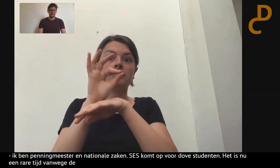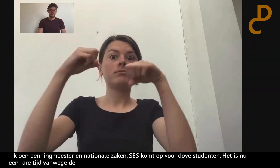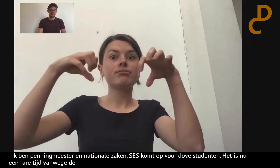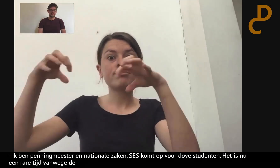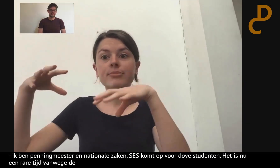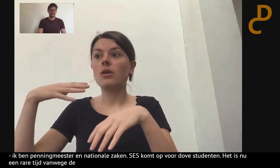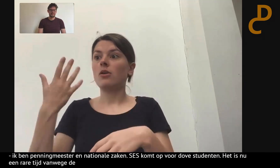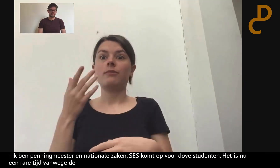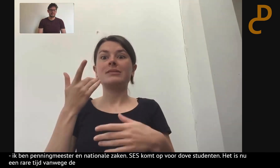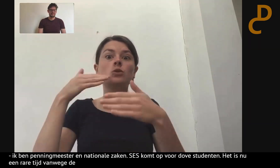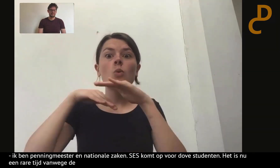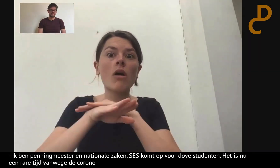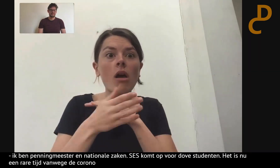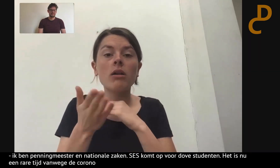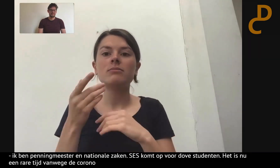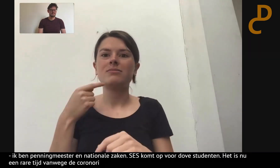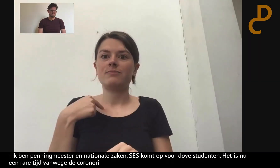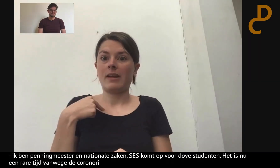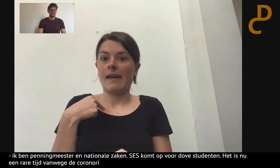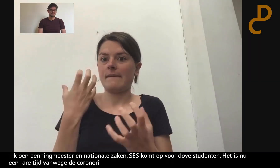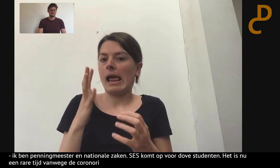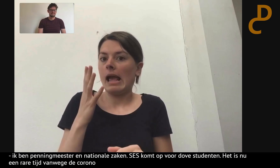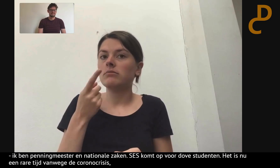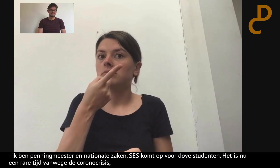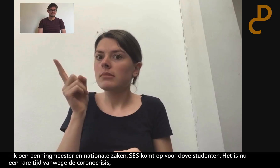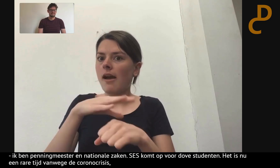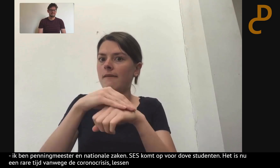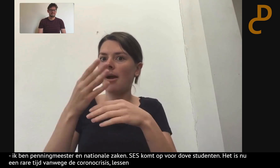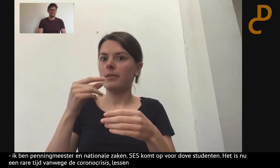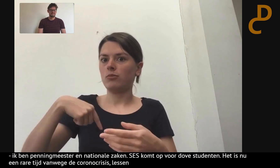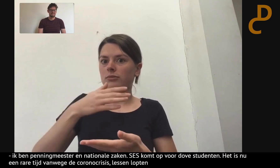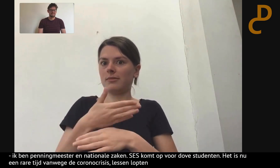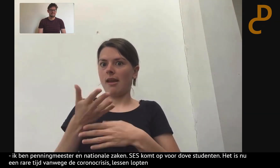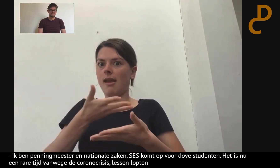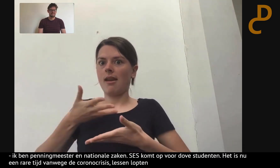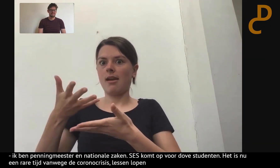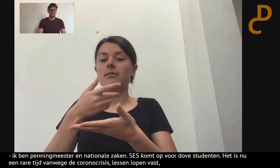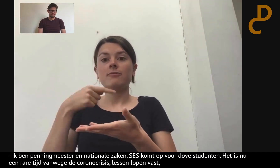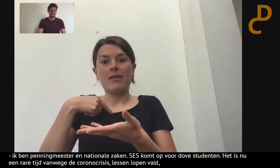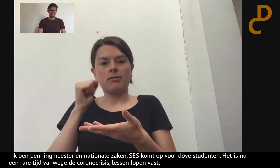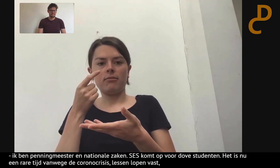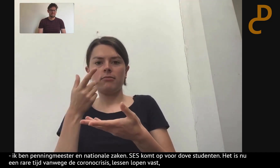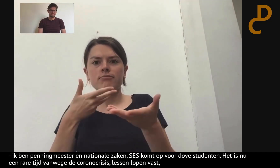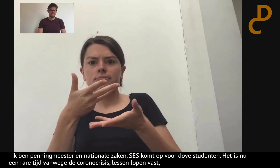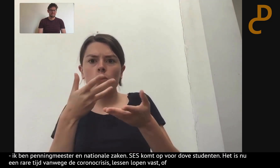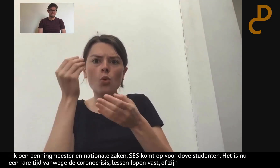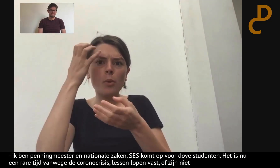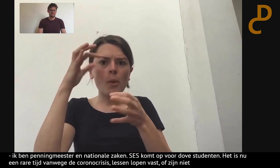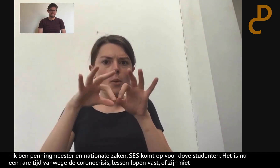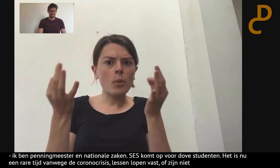veel lopen wel vast met studeren, omdat lessen uitvallen of niet toegankelijk zijn. Dus we vragen ze ook om hun ervaringen